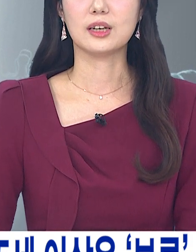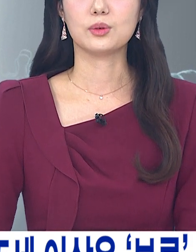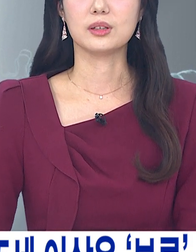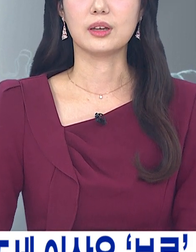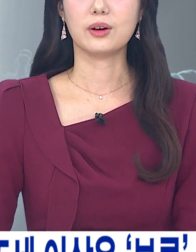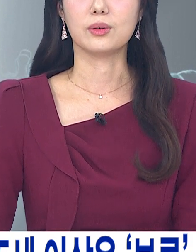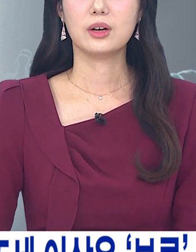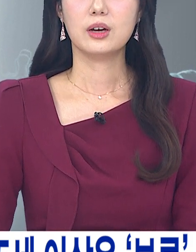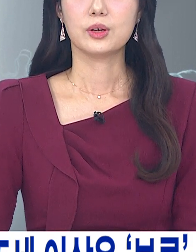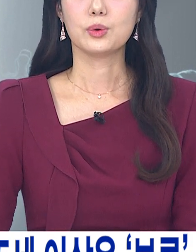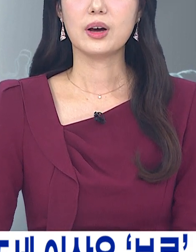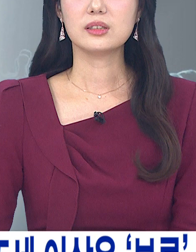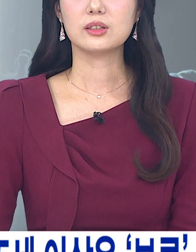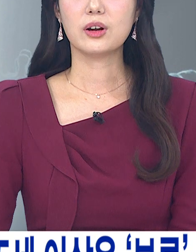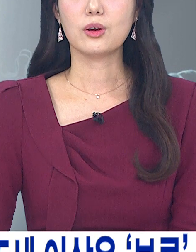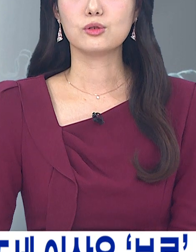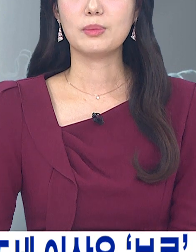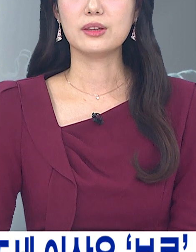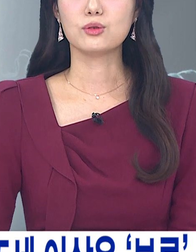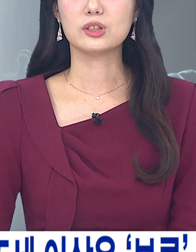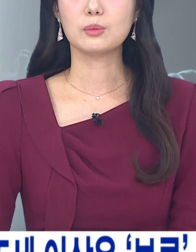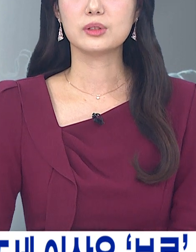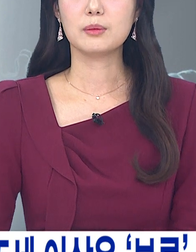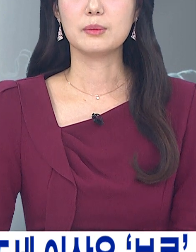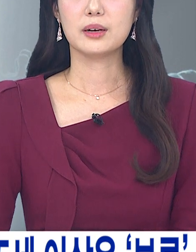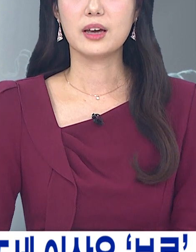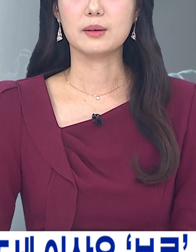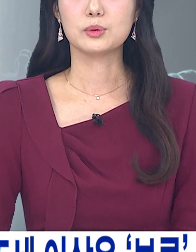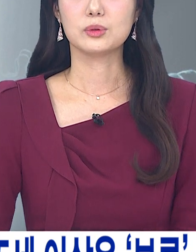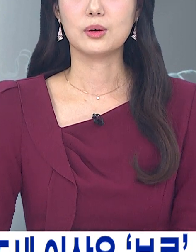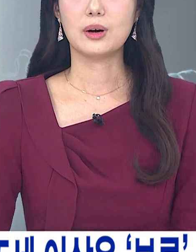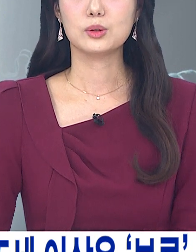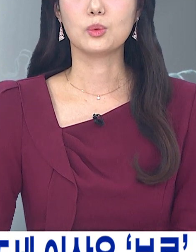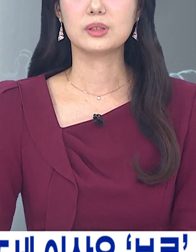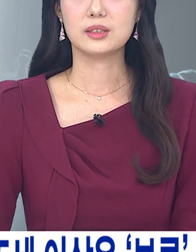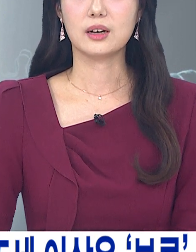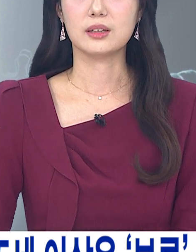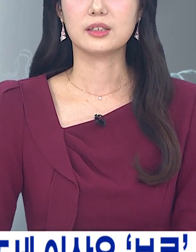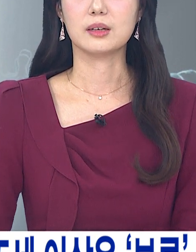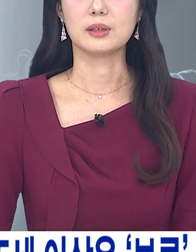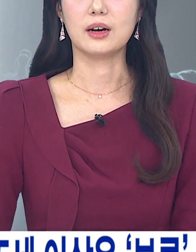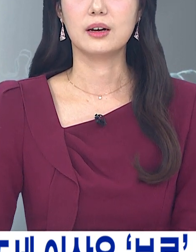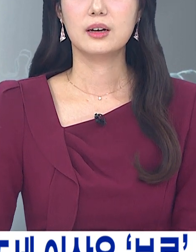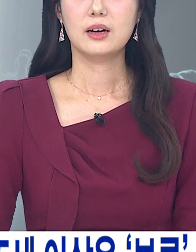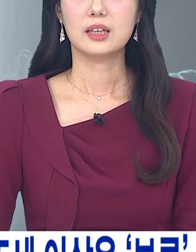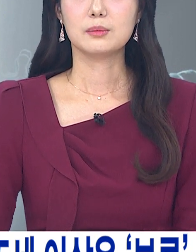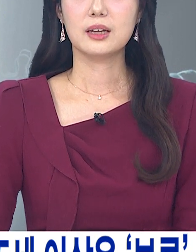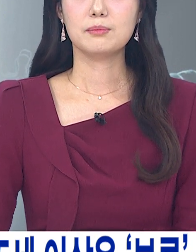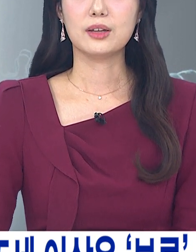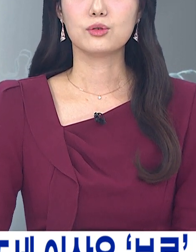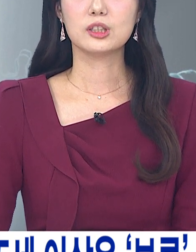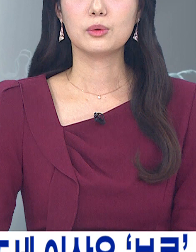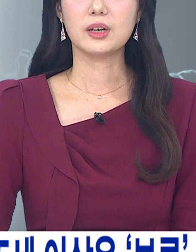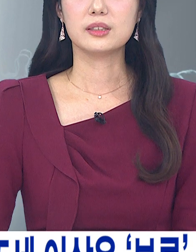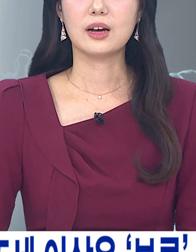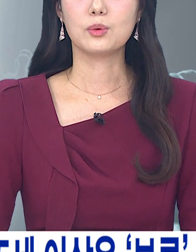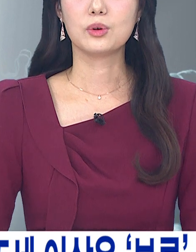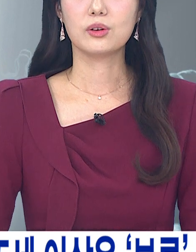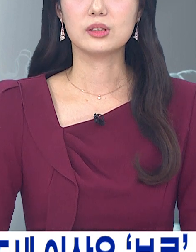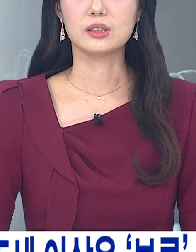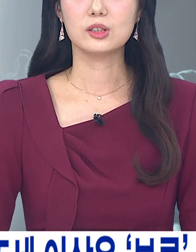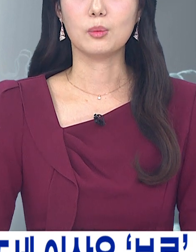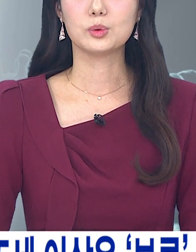예방접종이 시작되는데요. 요양시설의 경우 만 65세 미만의 입소자와 종사자가 대상입니다. 하지만 만 65세